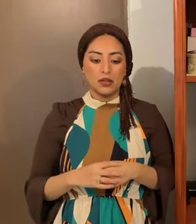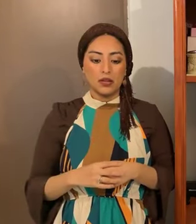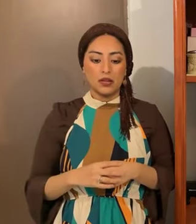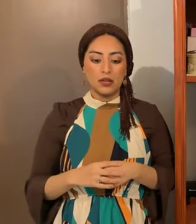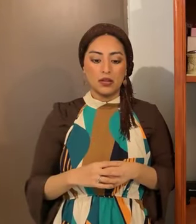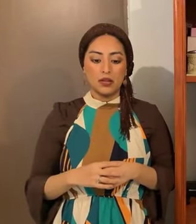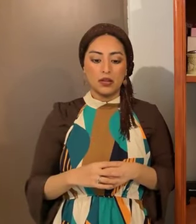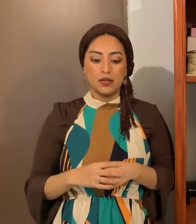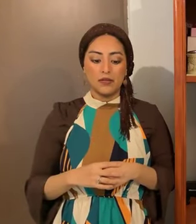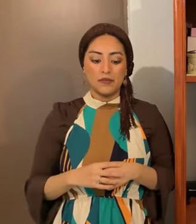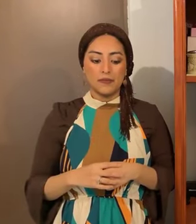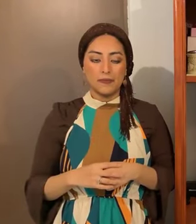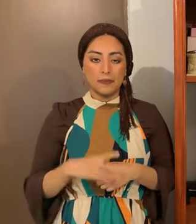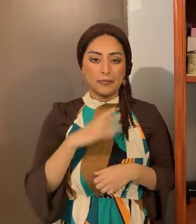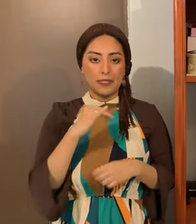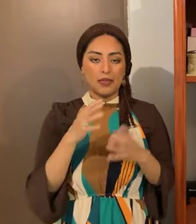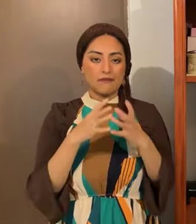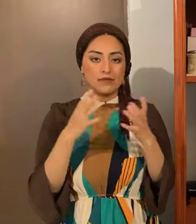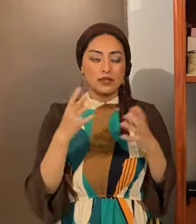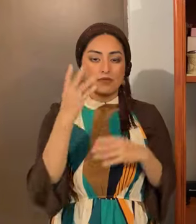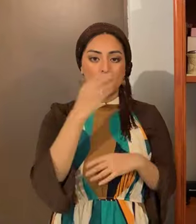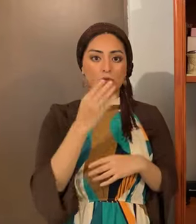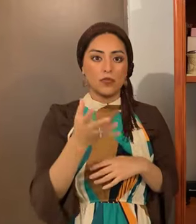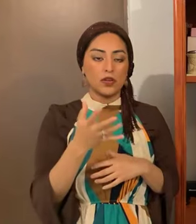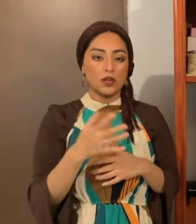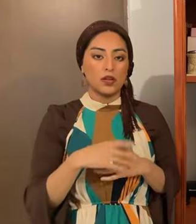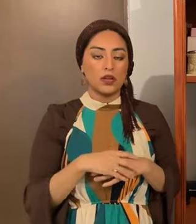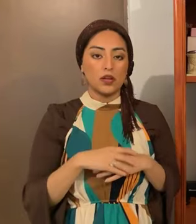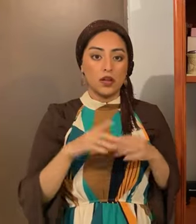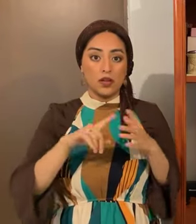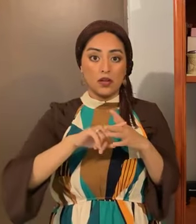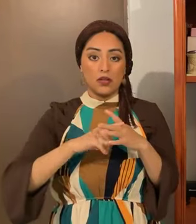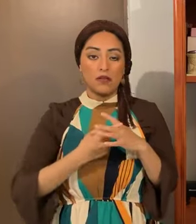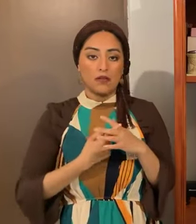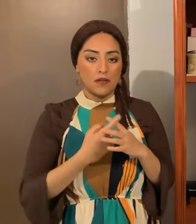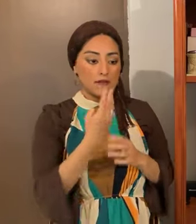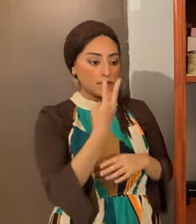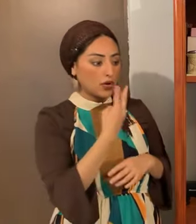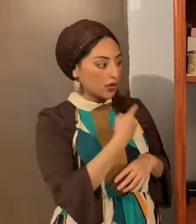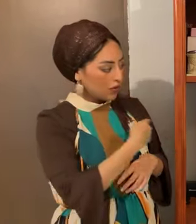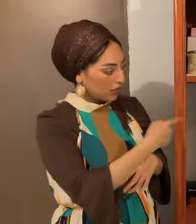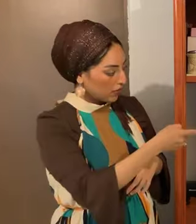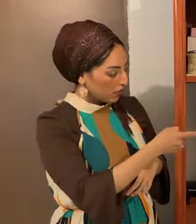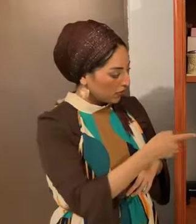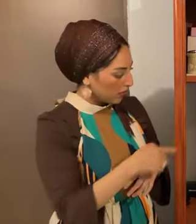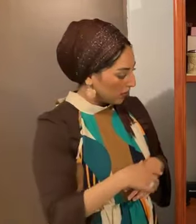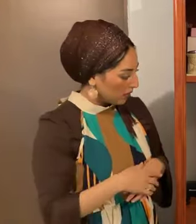Y pues es muy bonito. Entonces, a partir de estas notas,